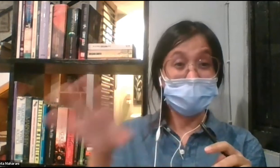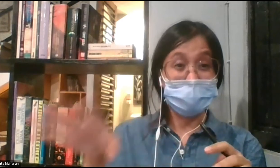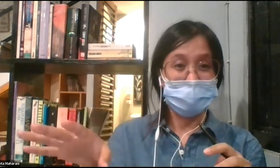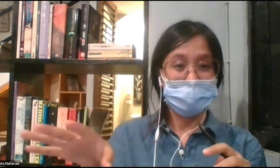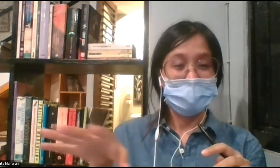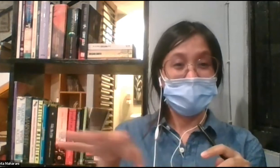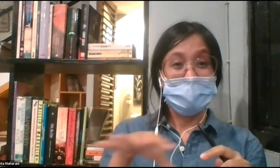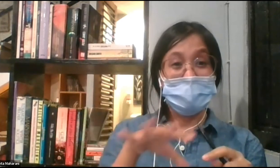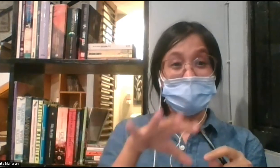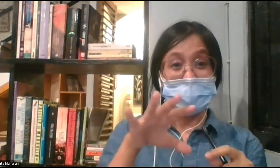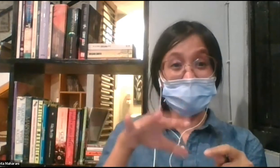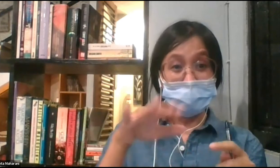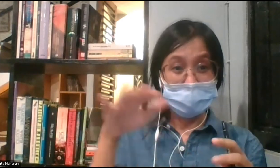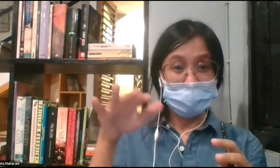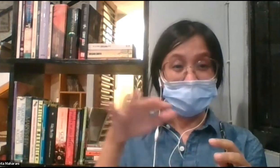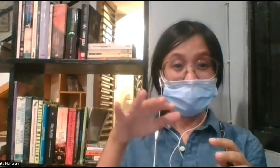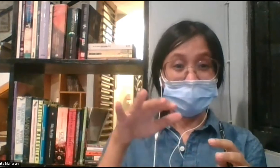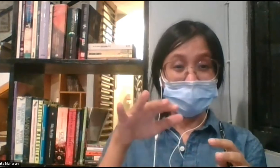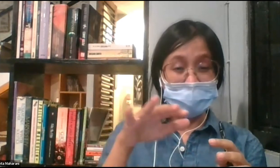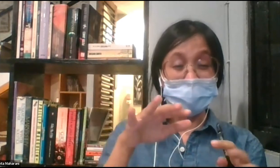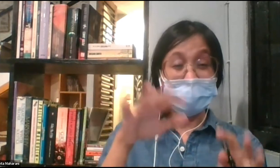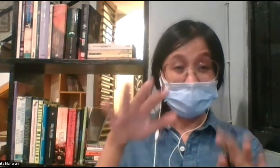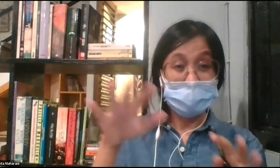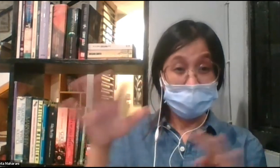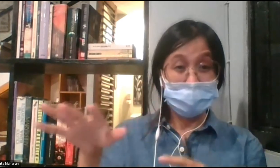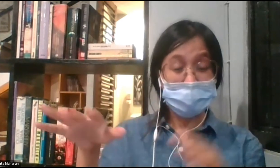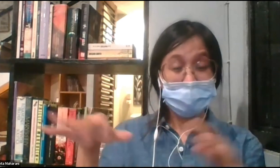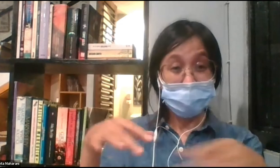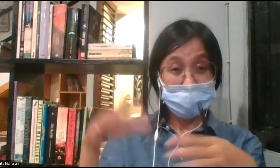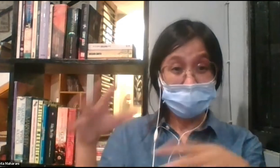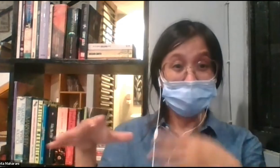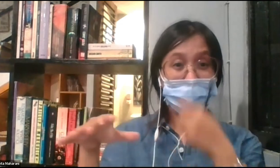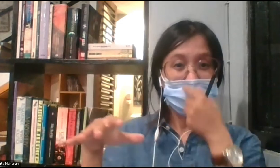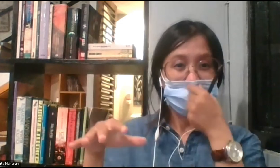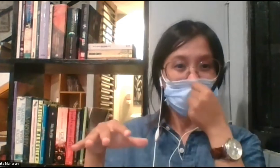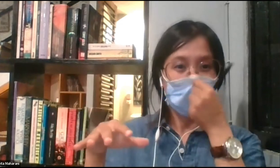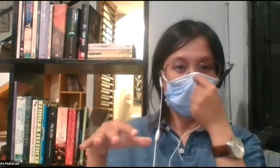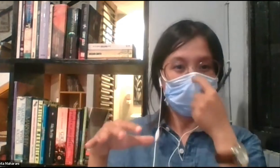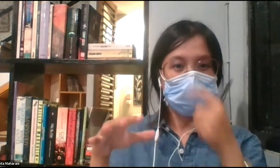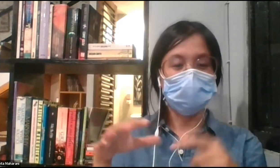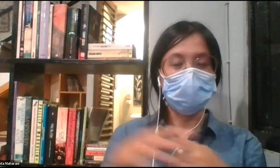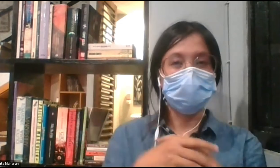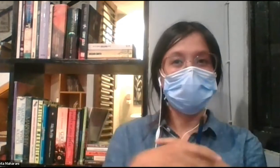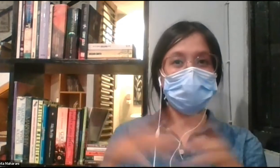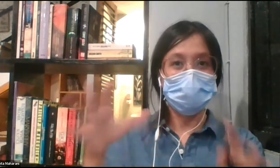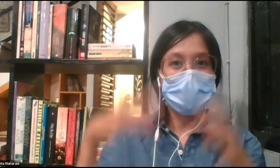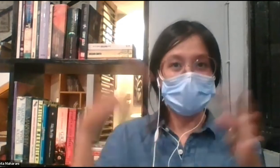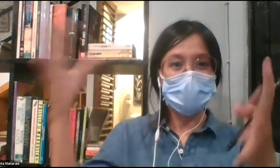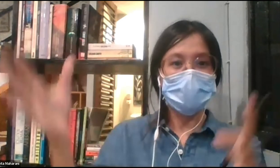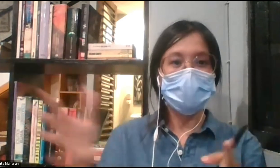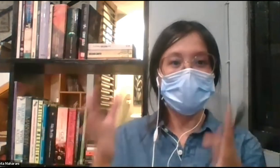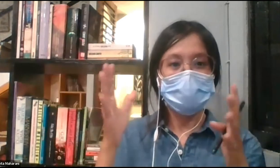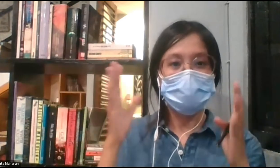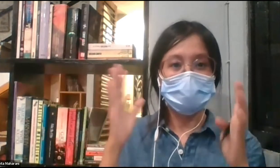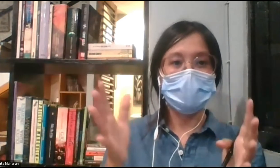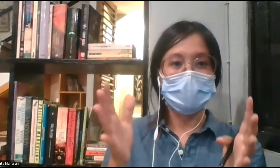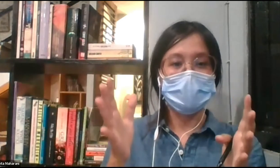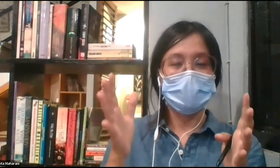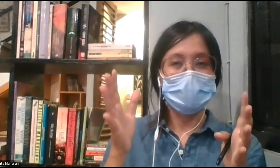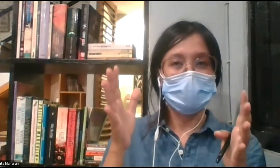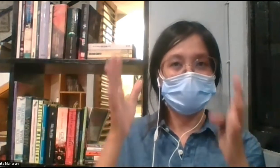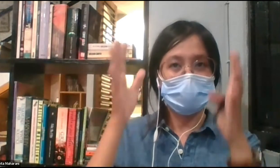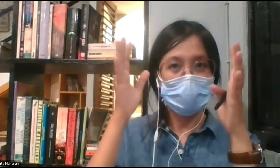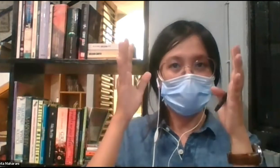dalam paragraf kalimat, di dalam paragraf tulisanmu, dan itu mewakili